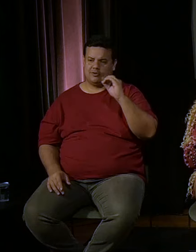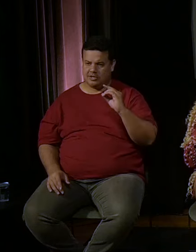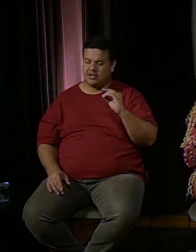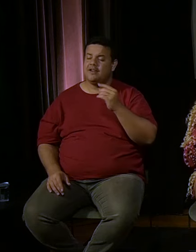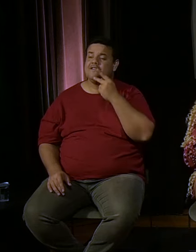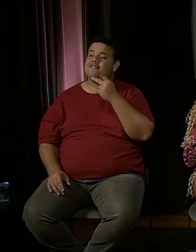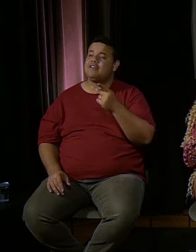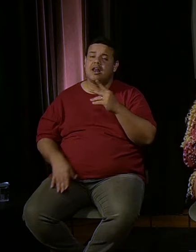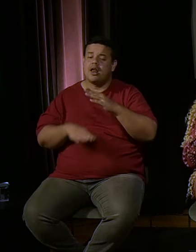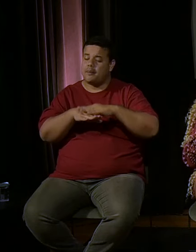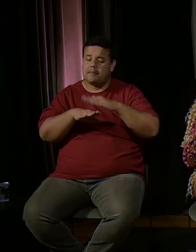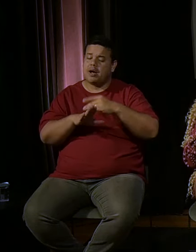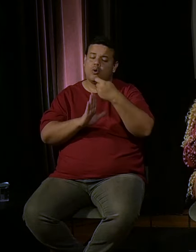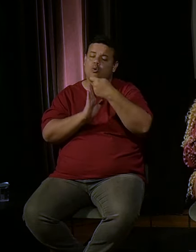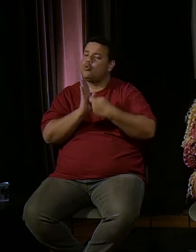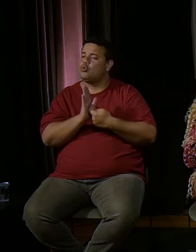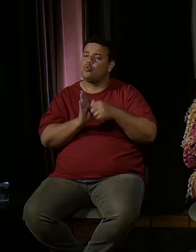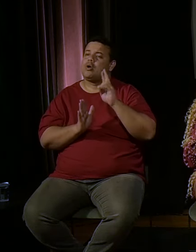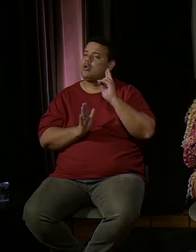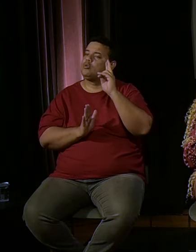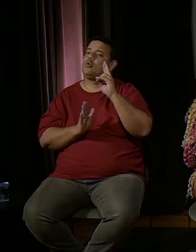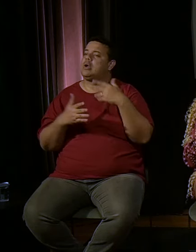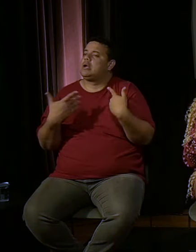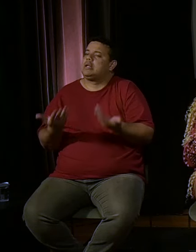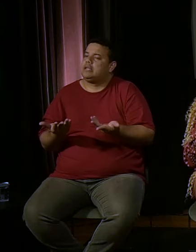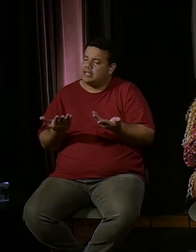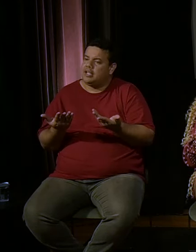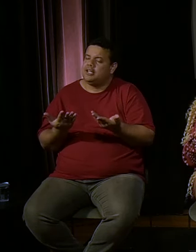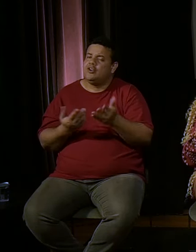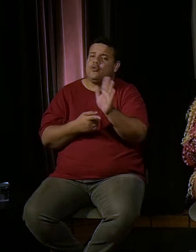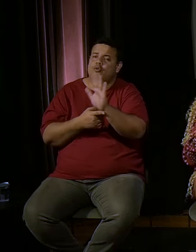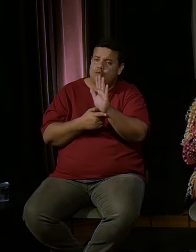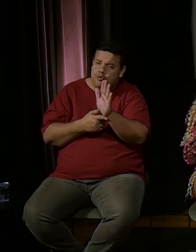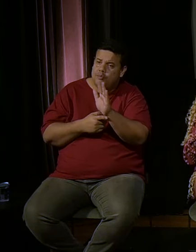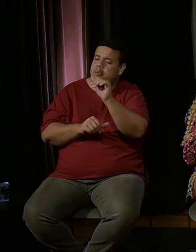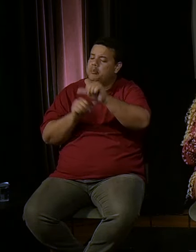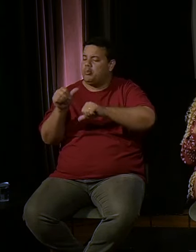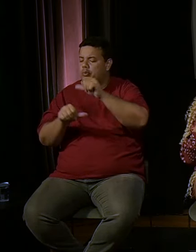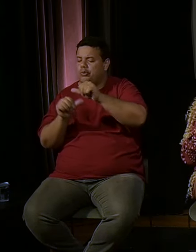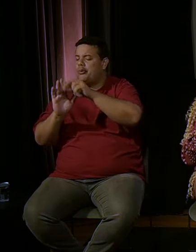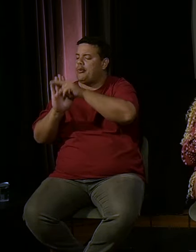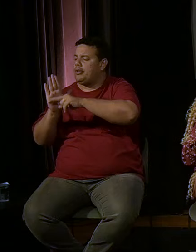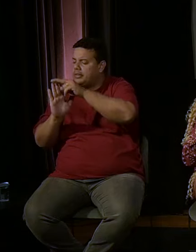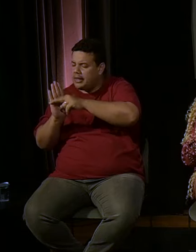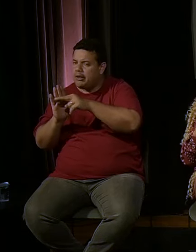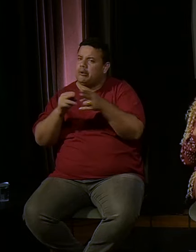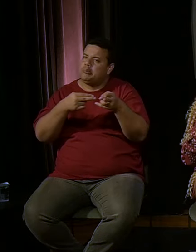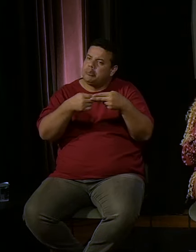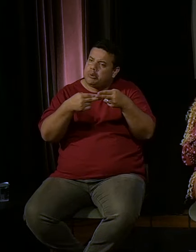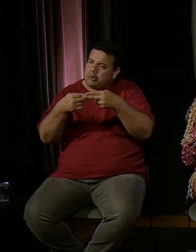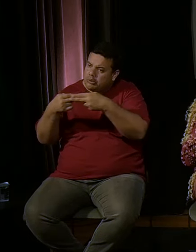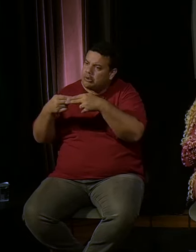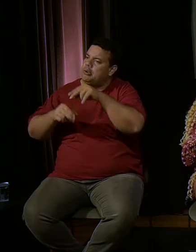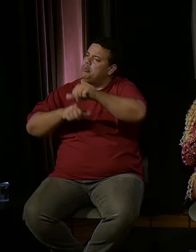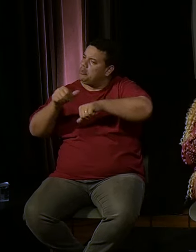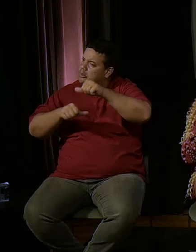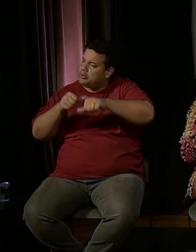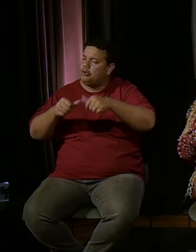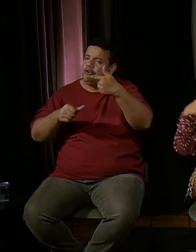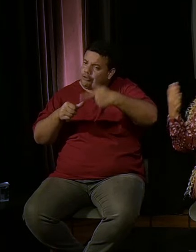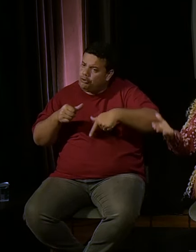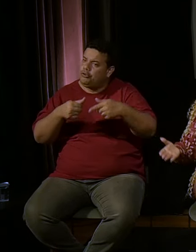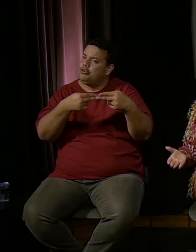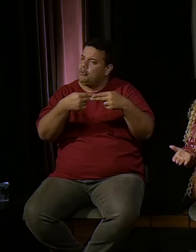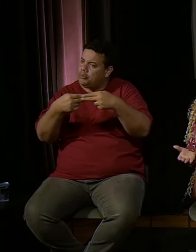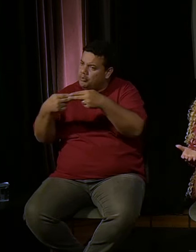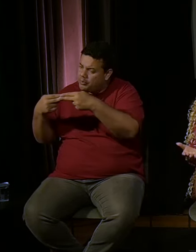Porque primeiro o filme veio encomendado, depois ele fez um outro roteiro, aí fez uma montagem, depois remontaram de novo